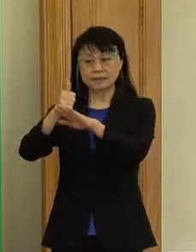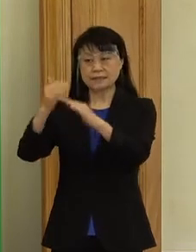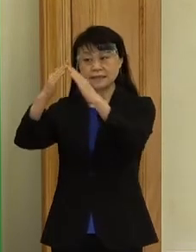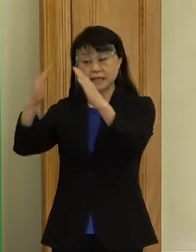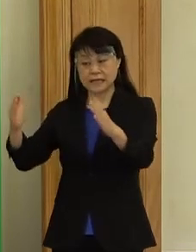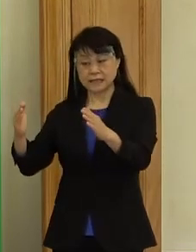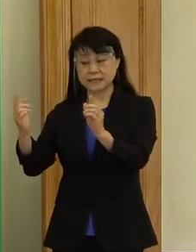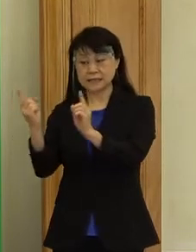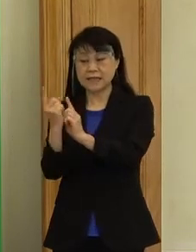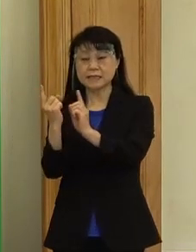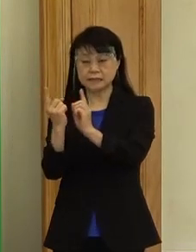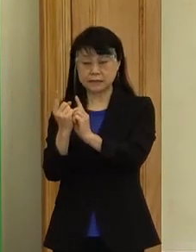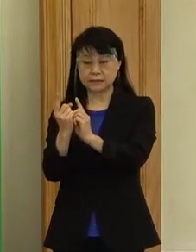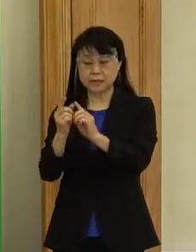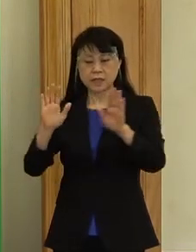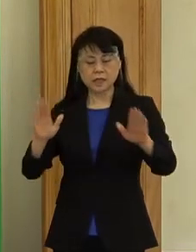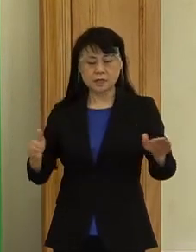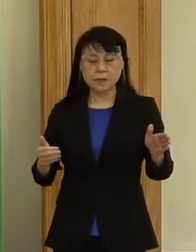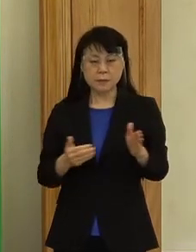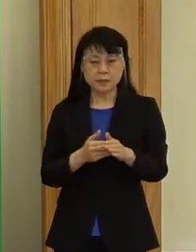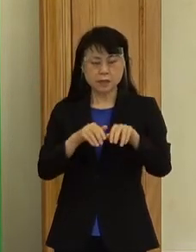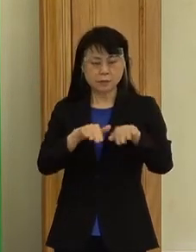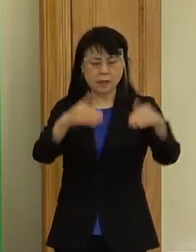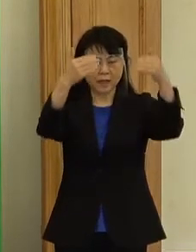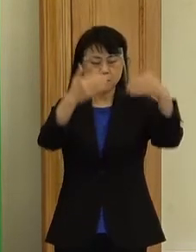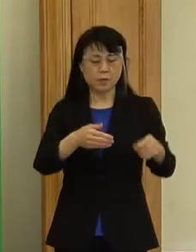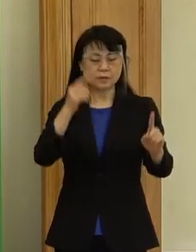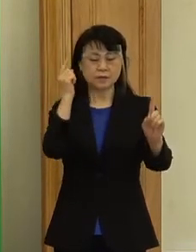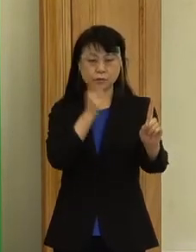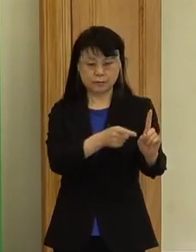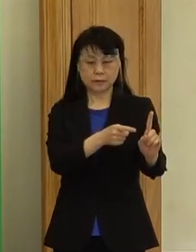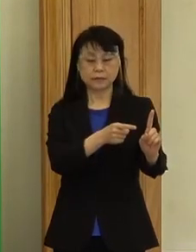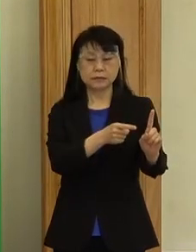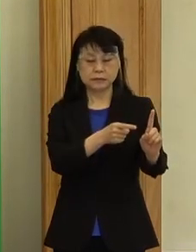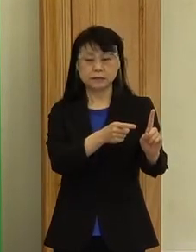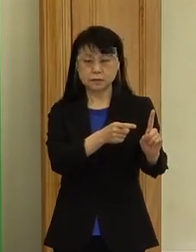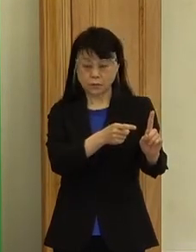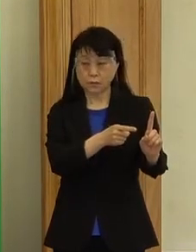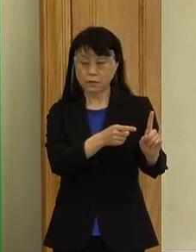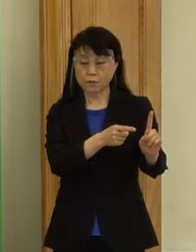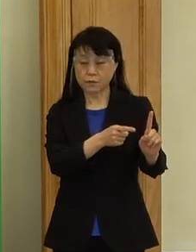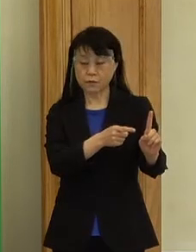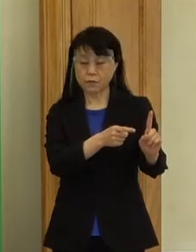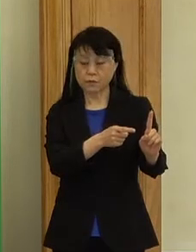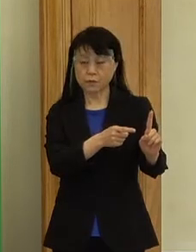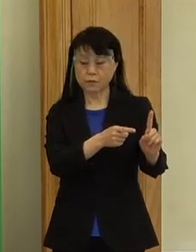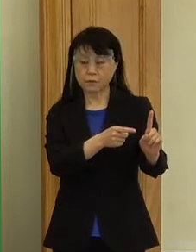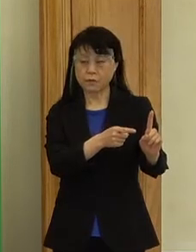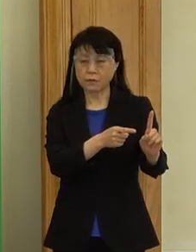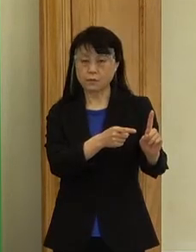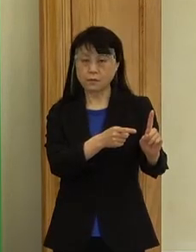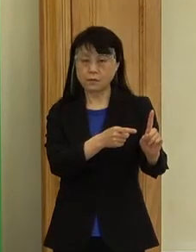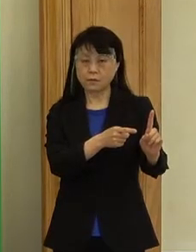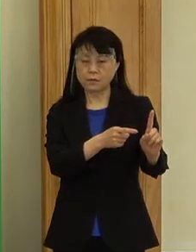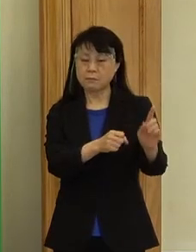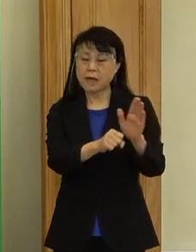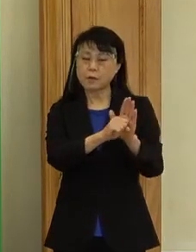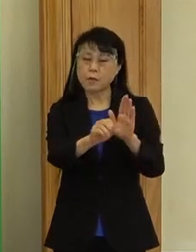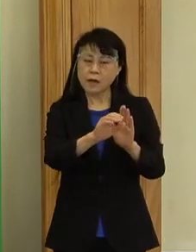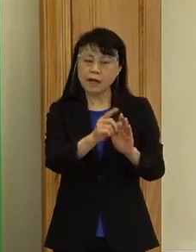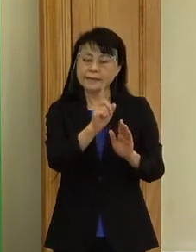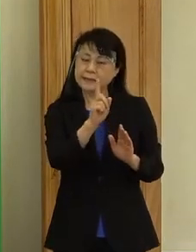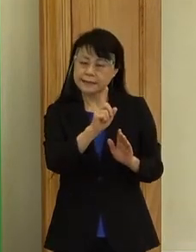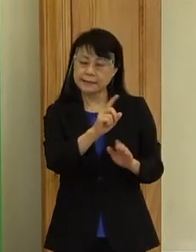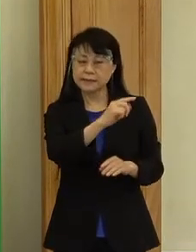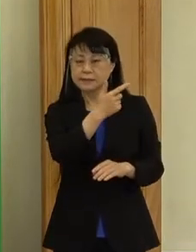の、これまでのこのまん延防止等重点措置の、まあ、どういった効果があったのかということ